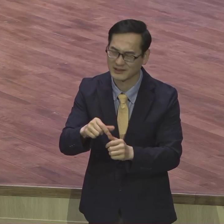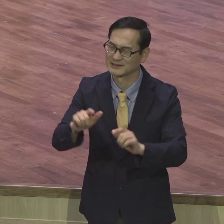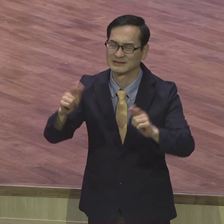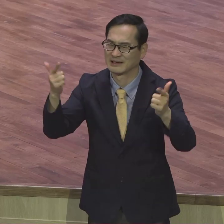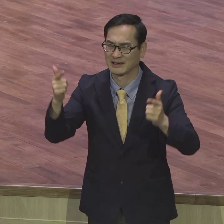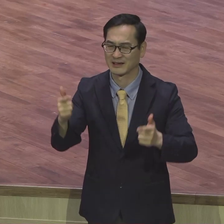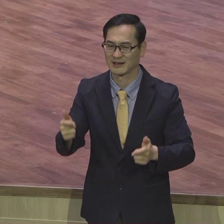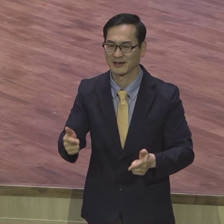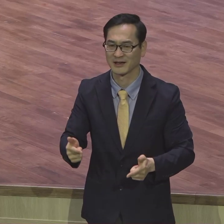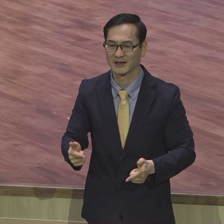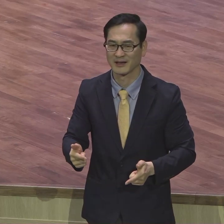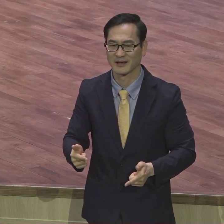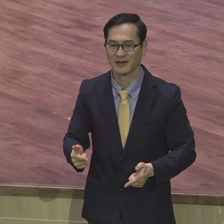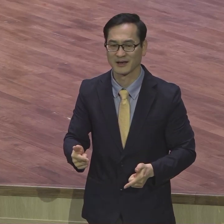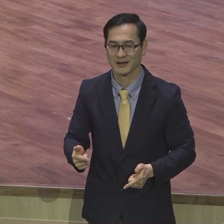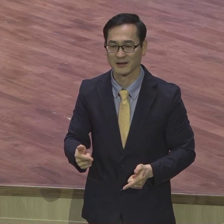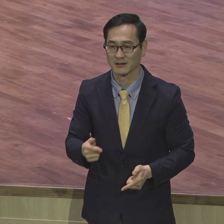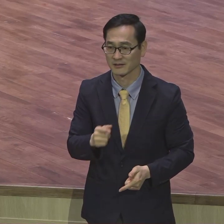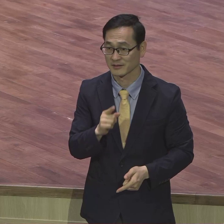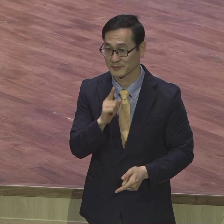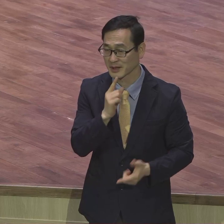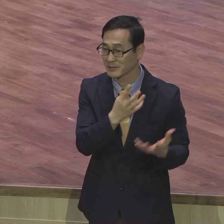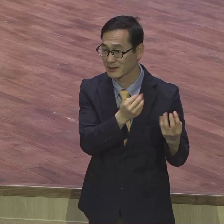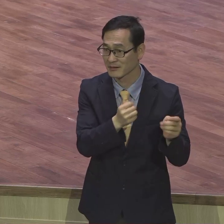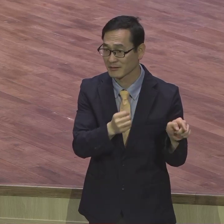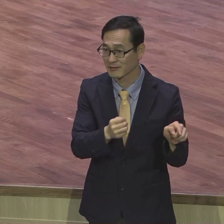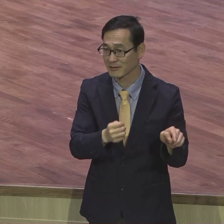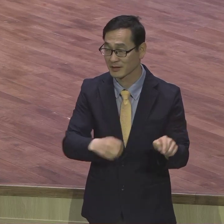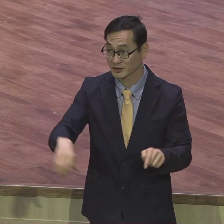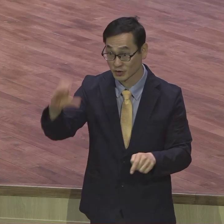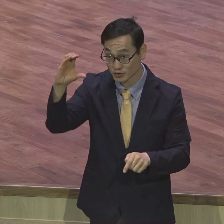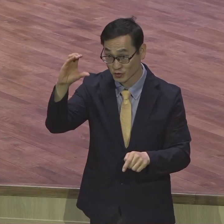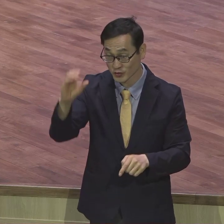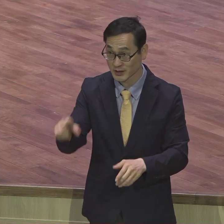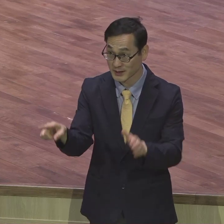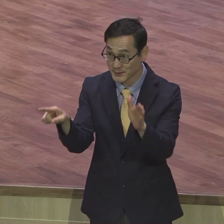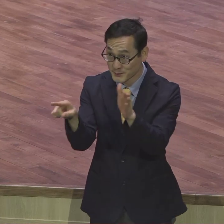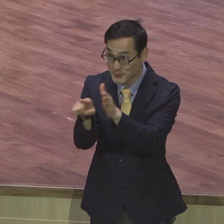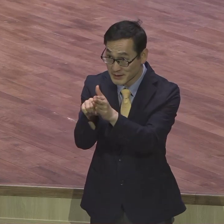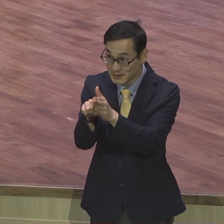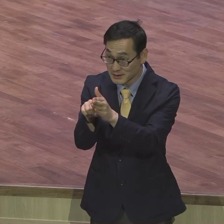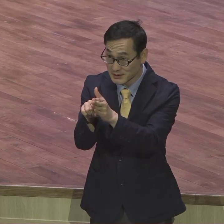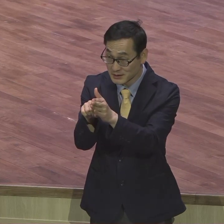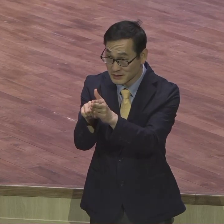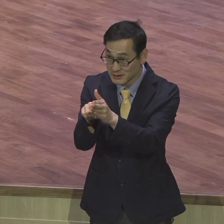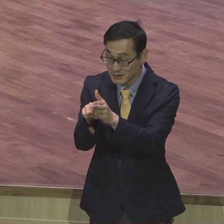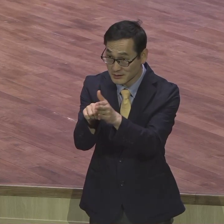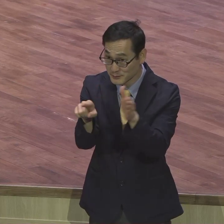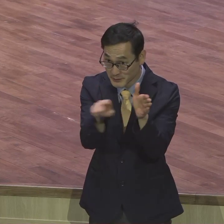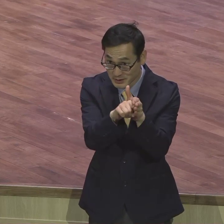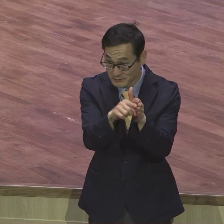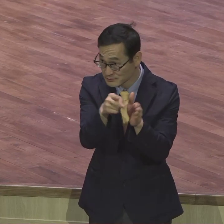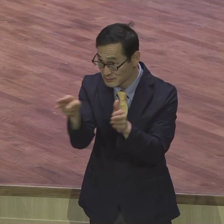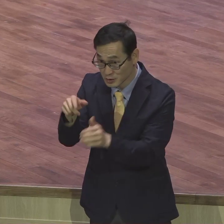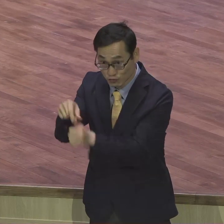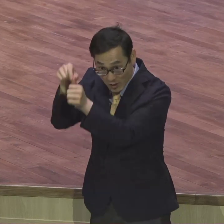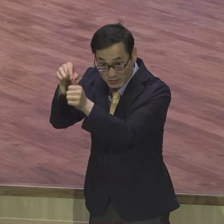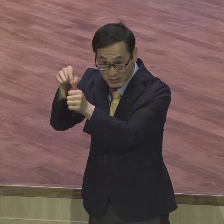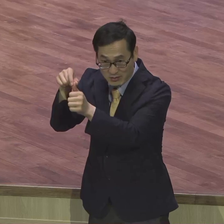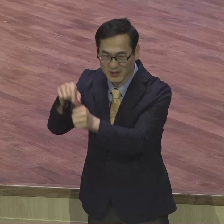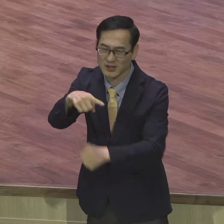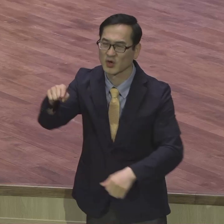말을 천주교는 더 강하게 해요. 믿는다고 구원받는 것은 엄청난 저주다. 이